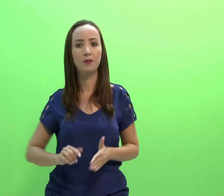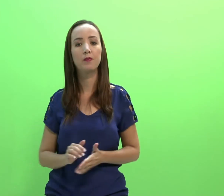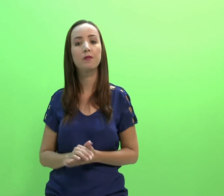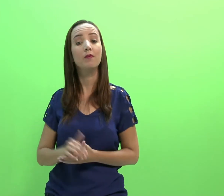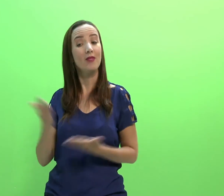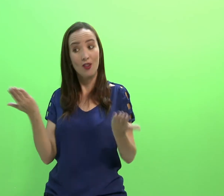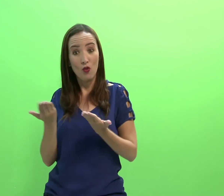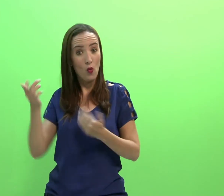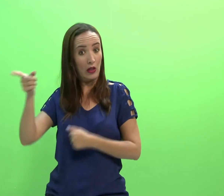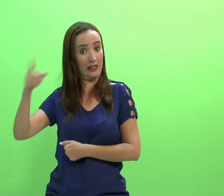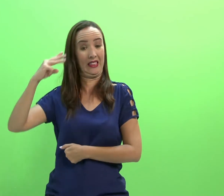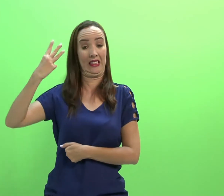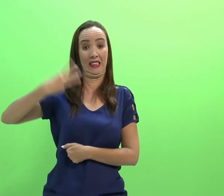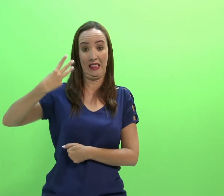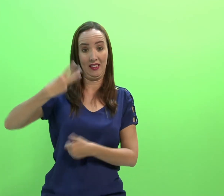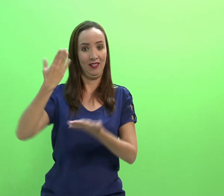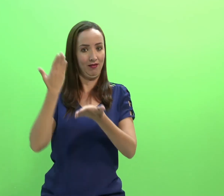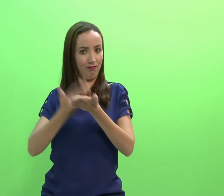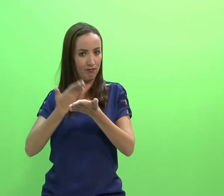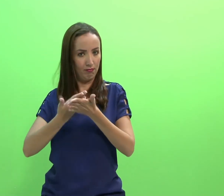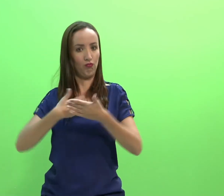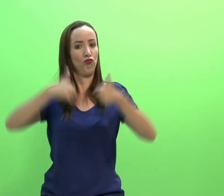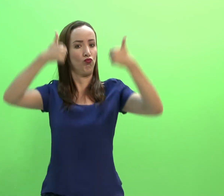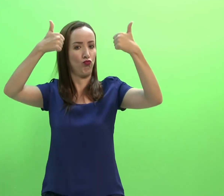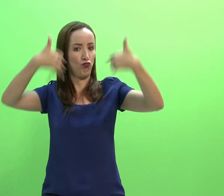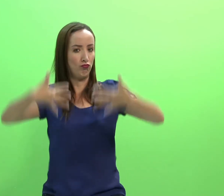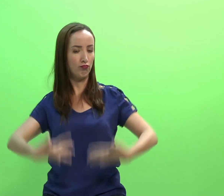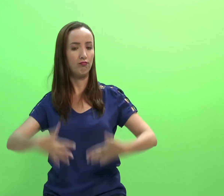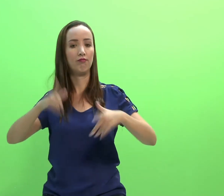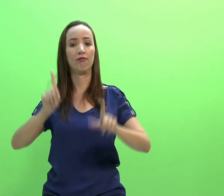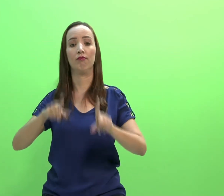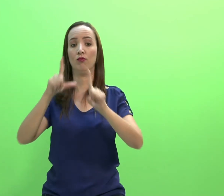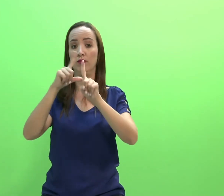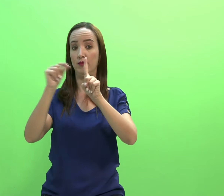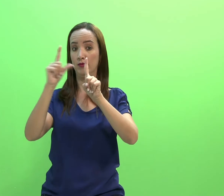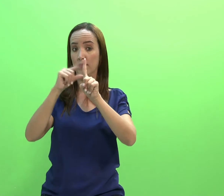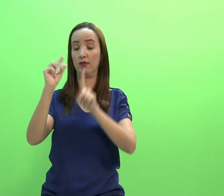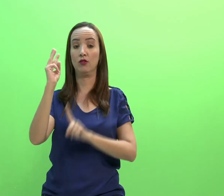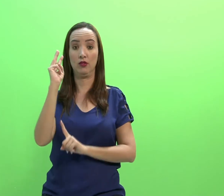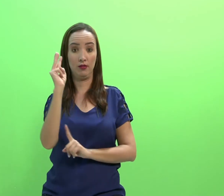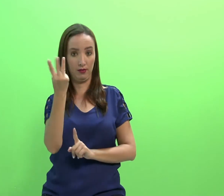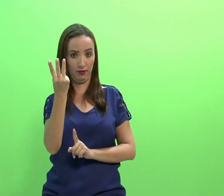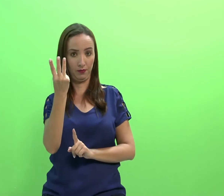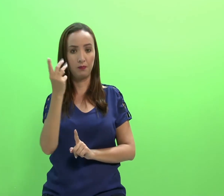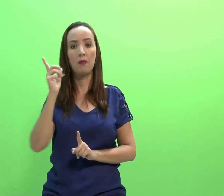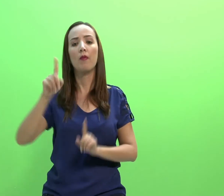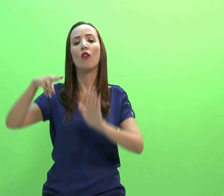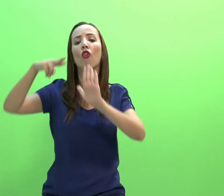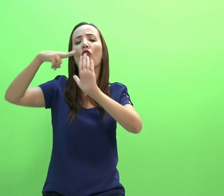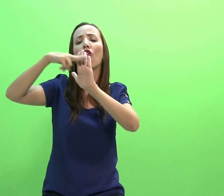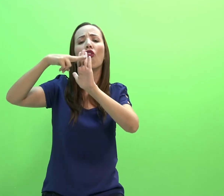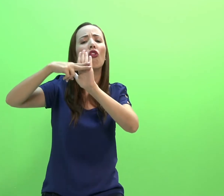ok? Agora iniciaremos a nossa terceira aula, a unidade 3,